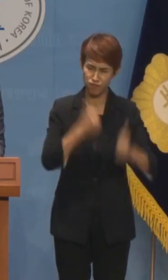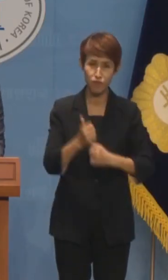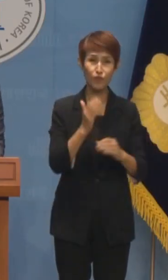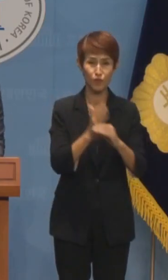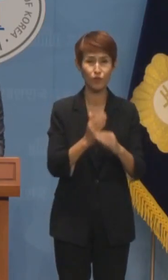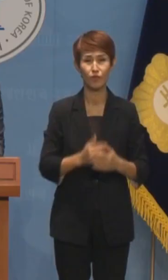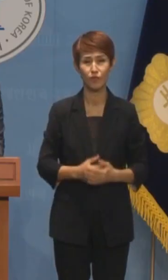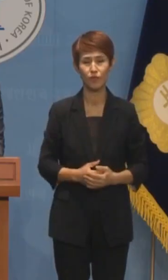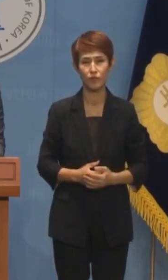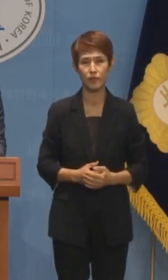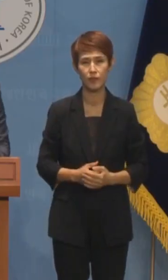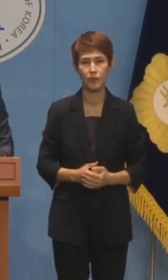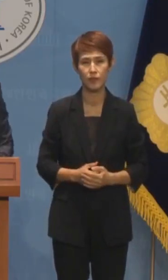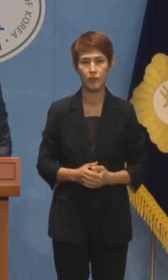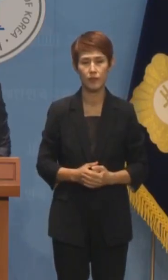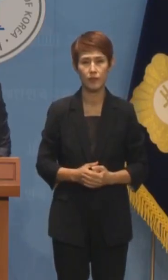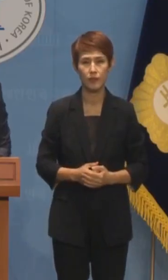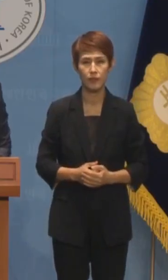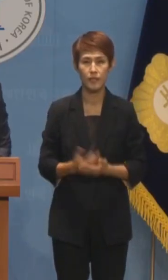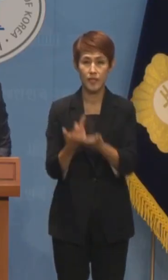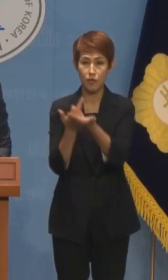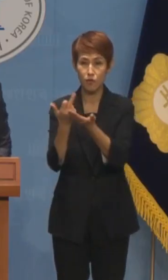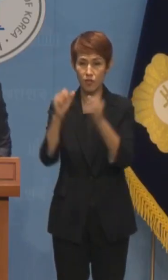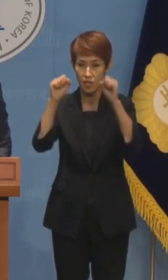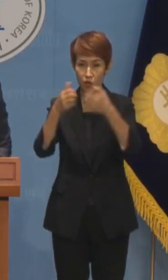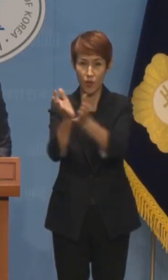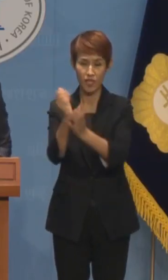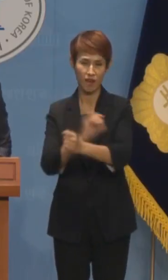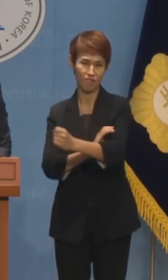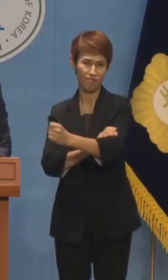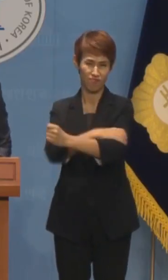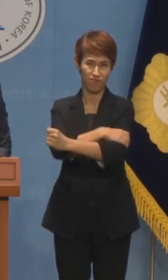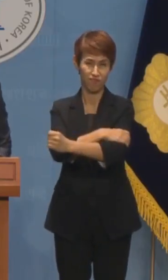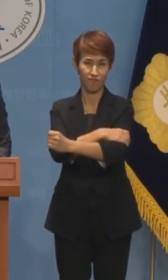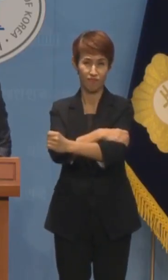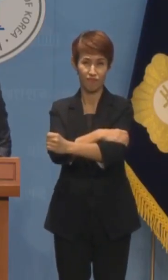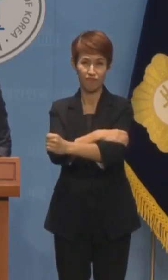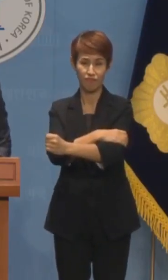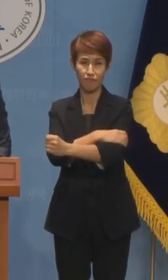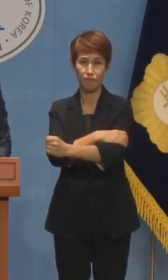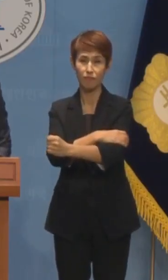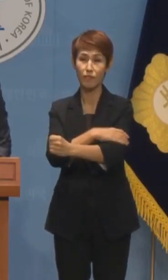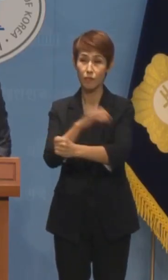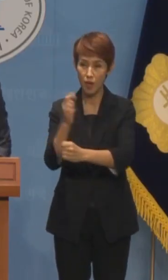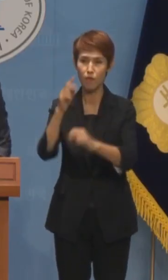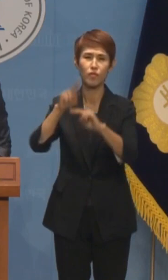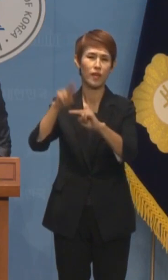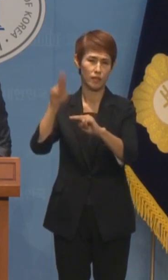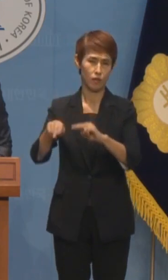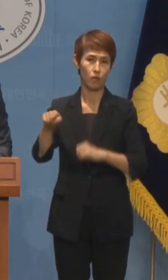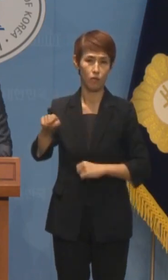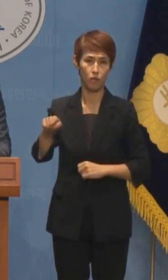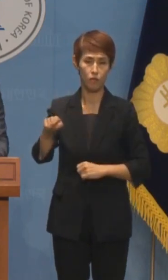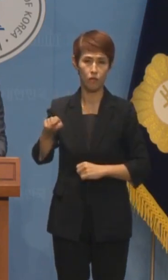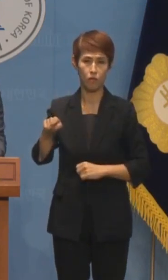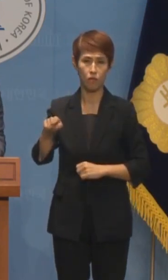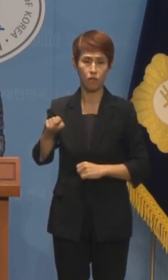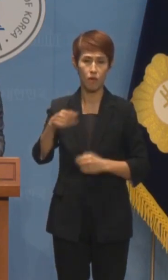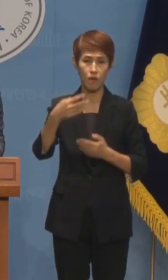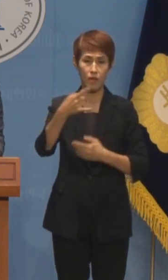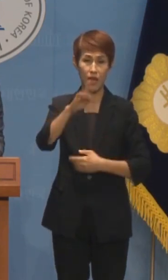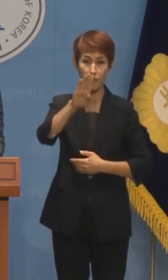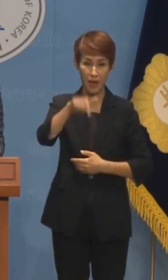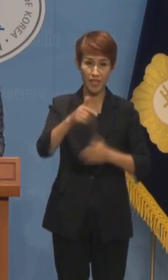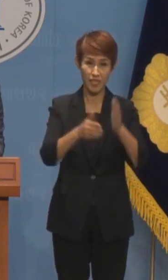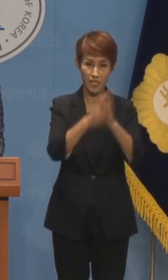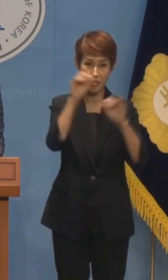있습니다. 제주시 체육회장의 갑질 논란으로 물러난 지 얼마 되지도 않았는데 이번엔 태백시